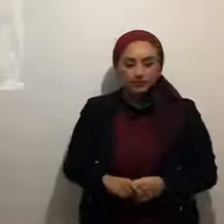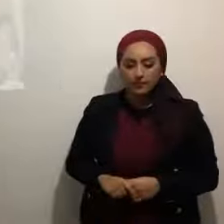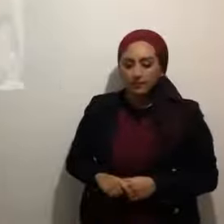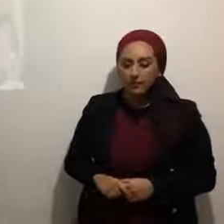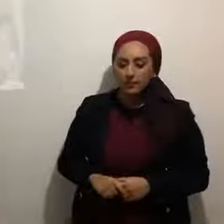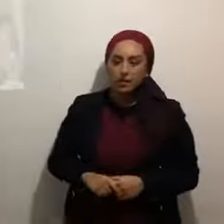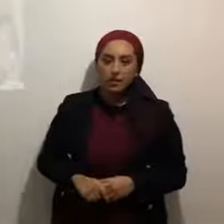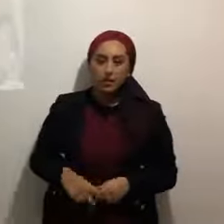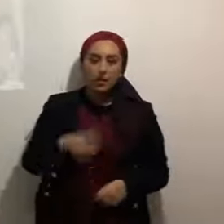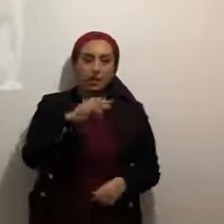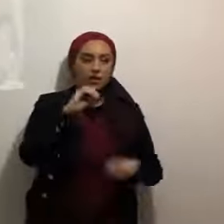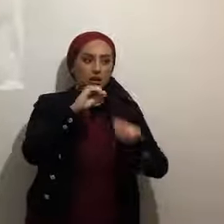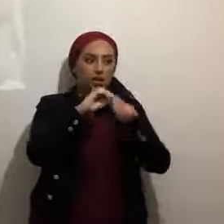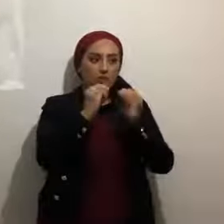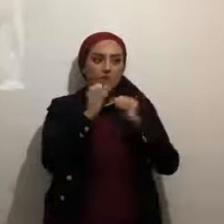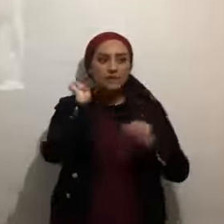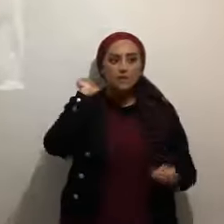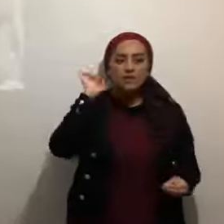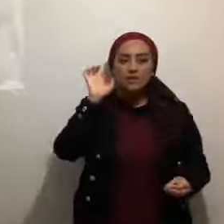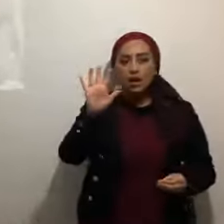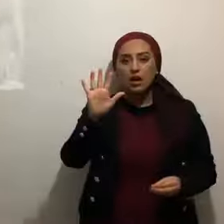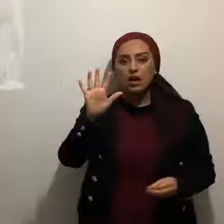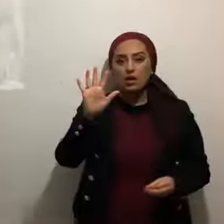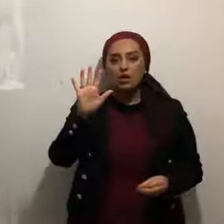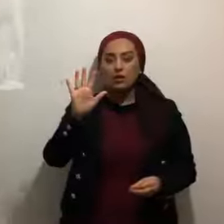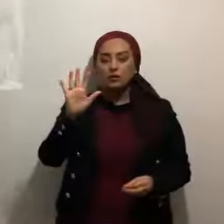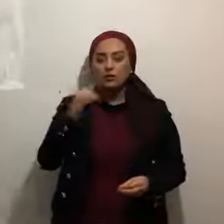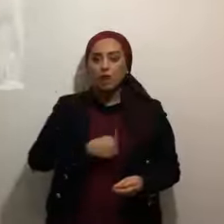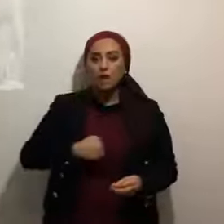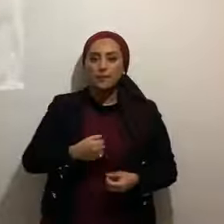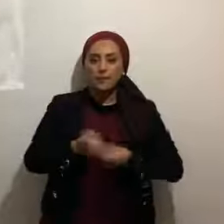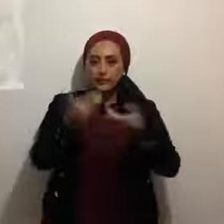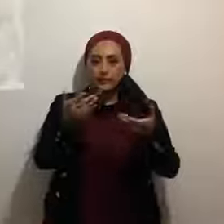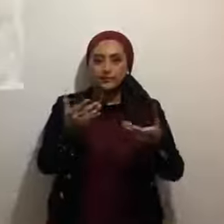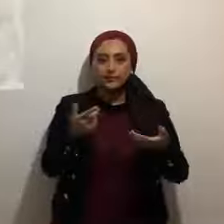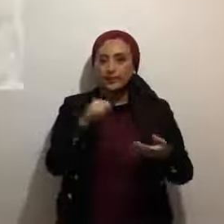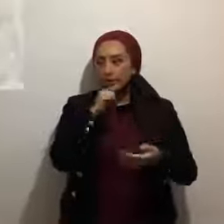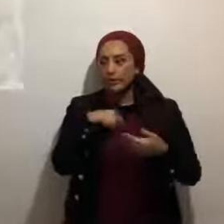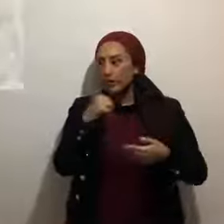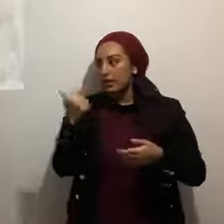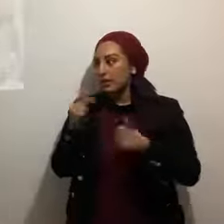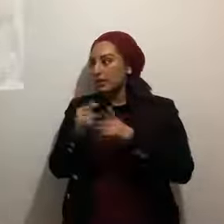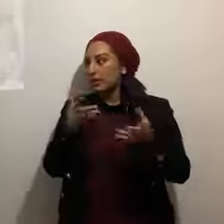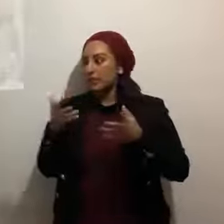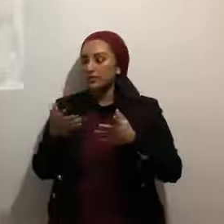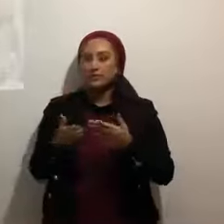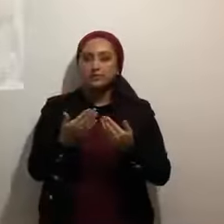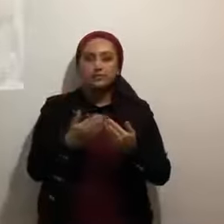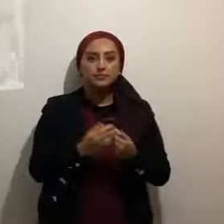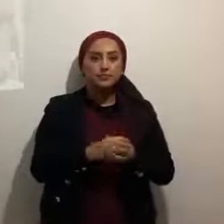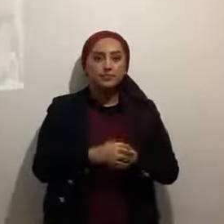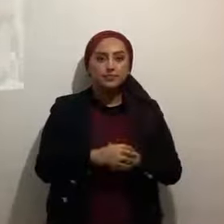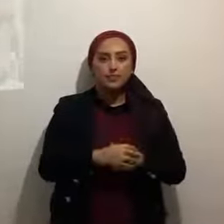Y número cinco, perdón por la expresión, pero no tengo, o sea, una fácil es